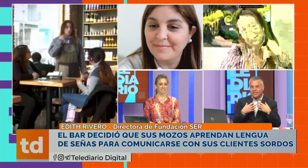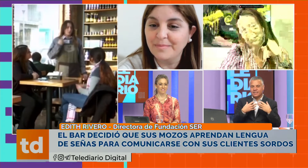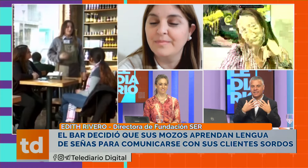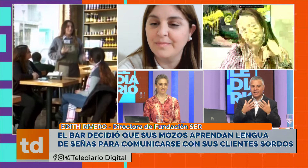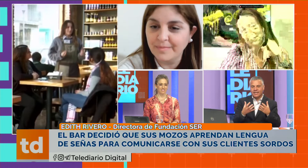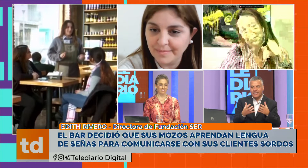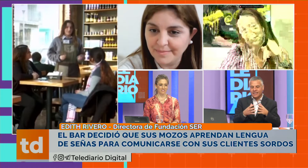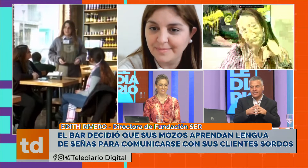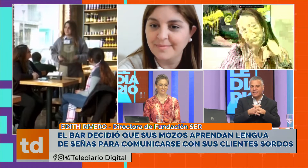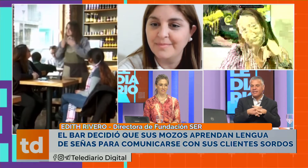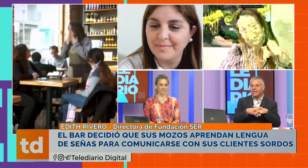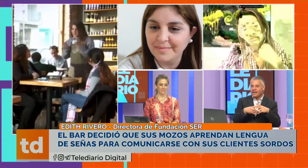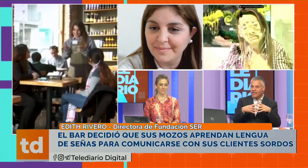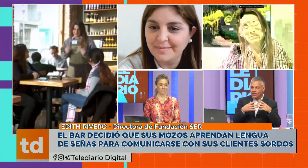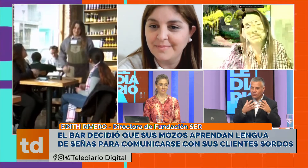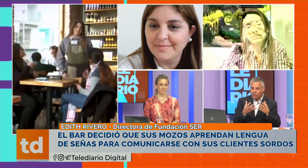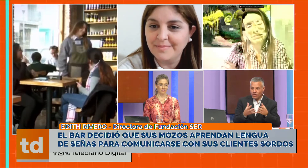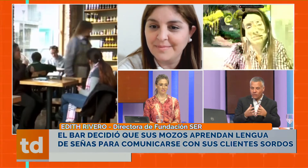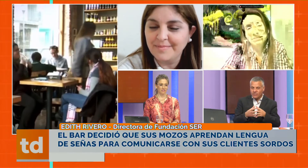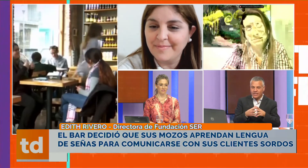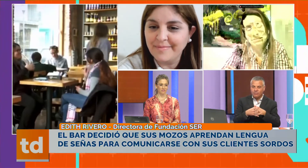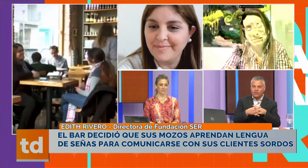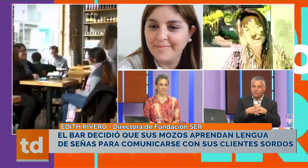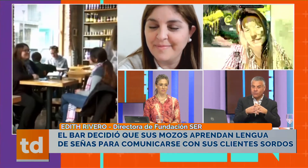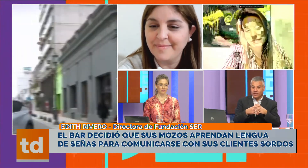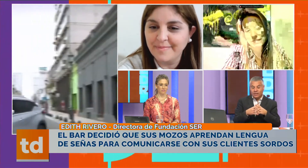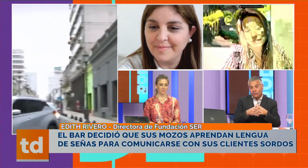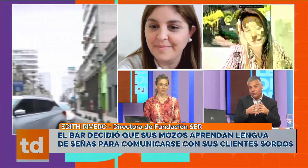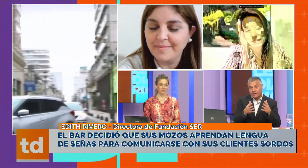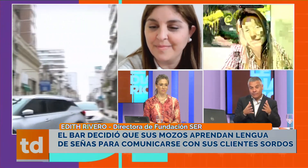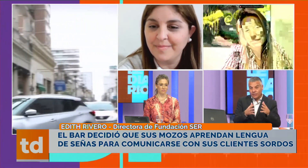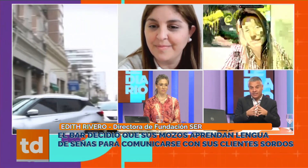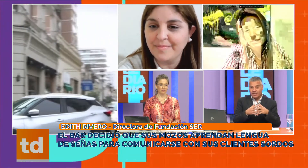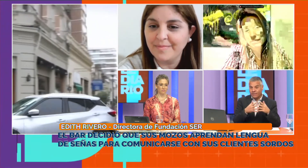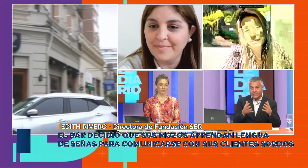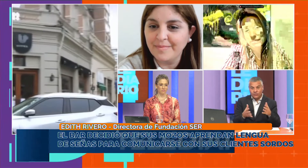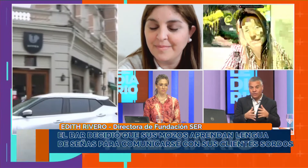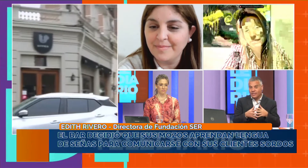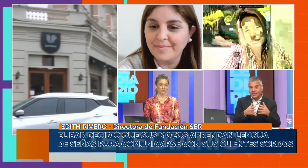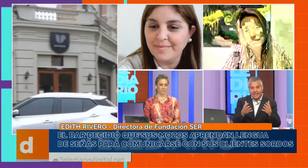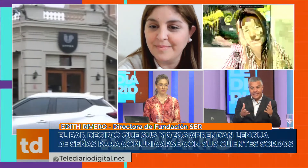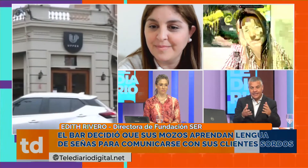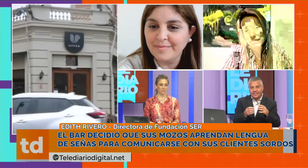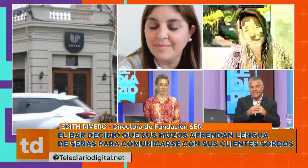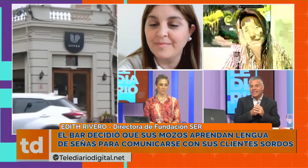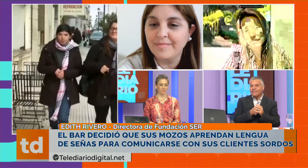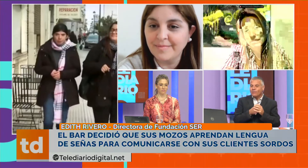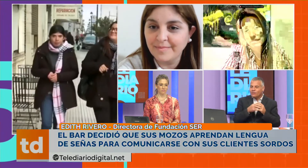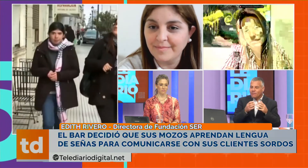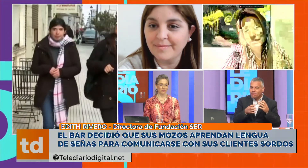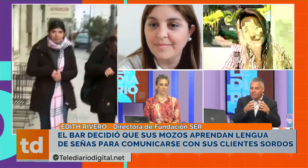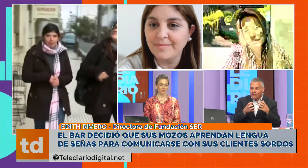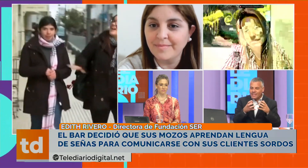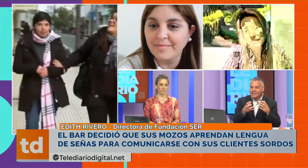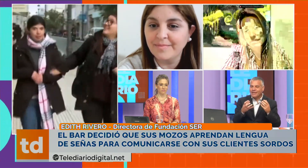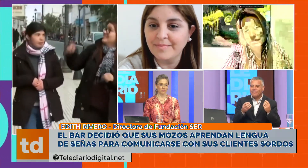periodistas, en general la gente, a la hora de construir los conceptos, que como todos sabemos tienen significación, tienen cargas. ¿Cuáles